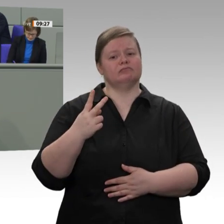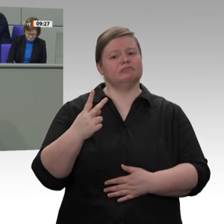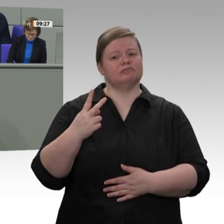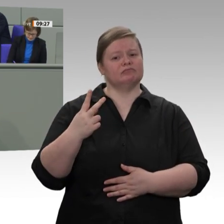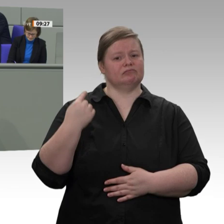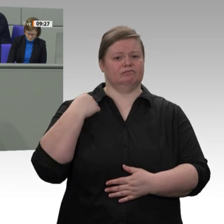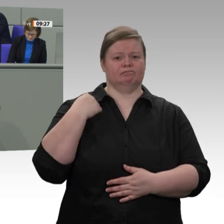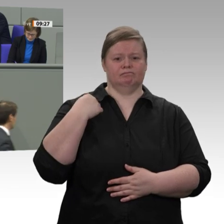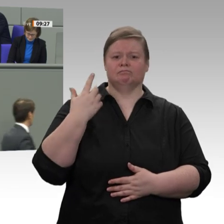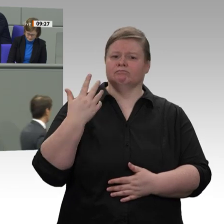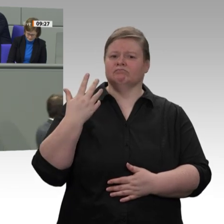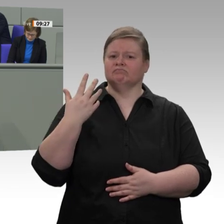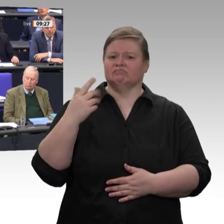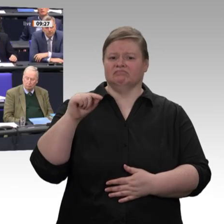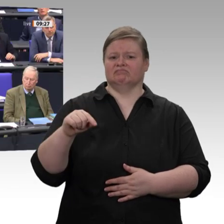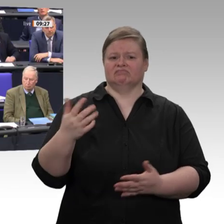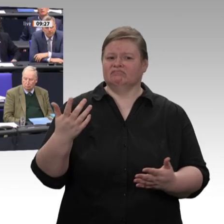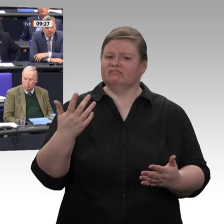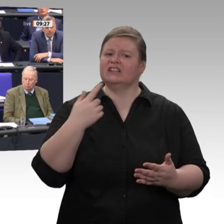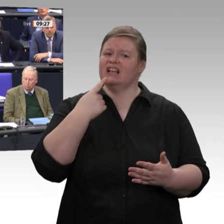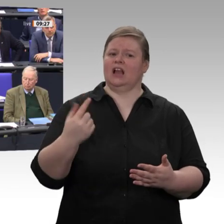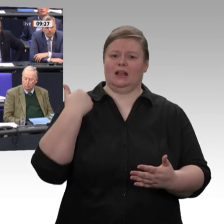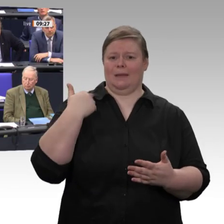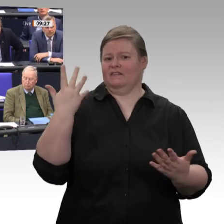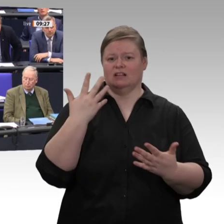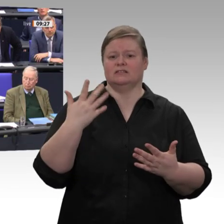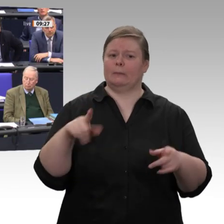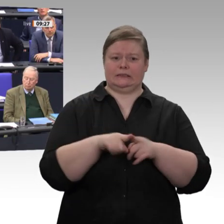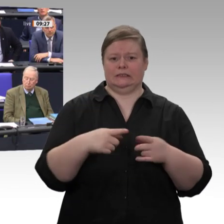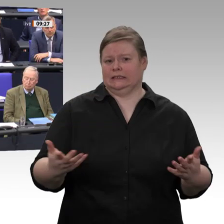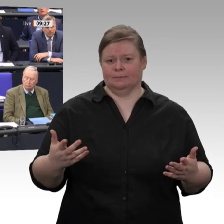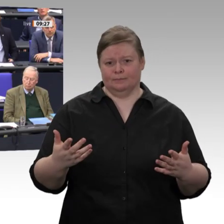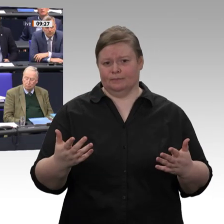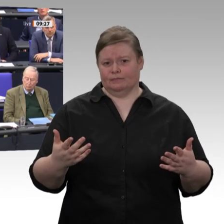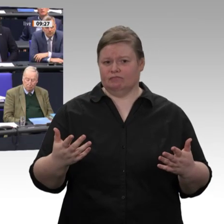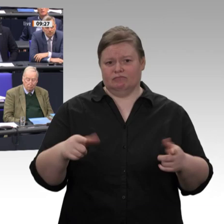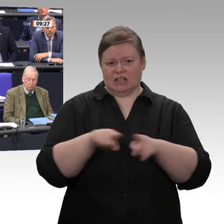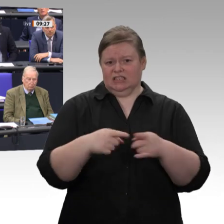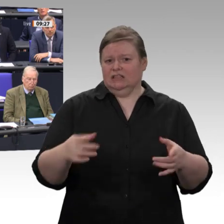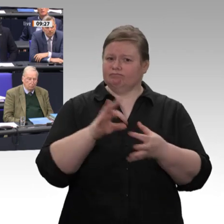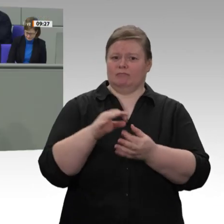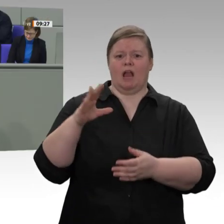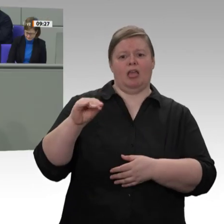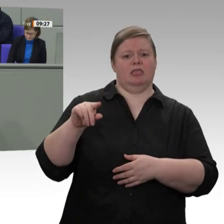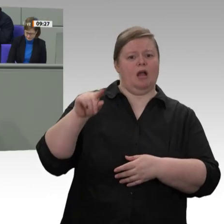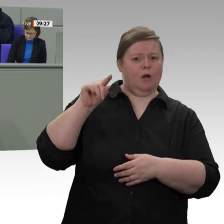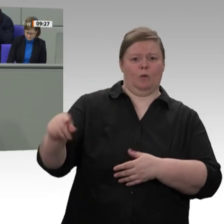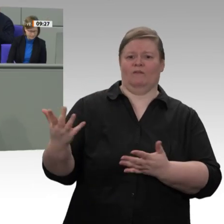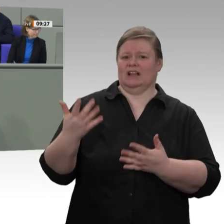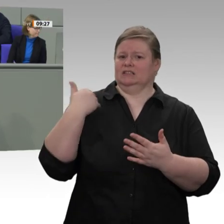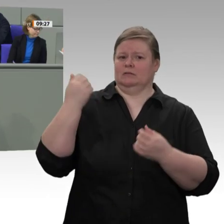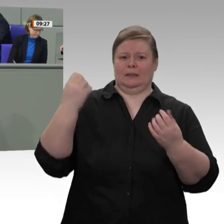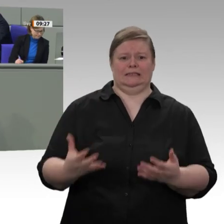Trauer und Mitgefühl mit den Angehörigen stehen. Und insbesondere möchte ich Herrn